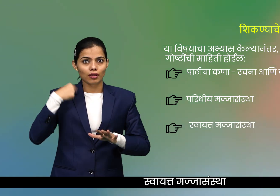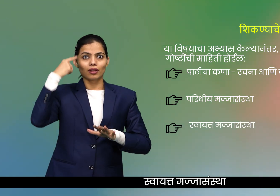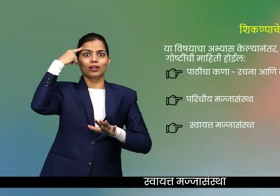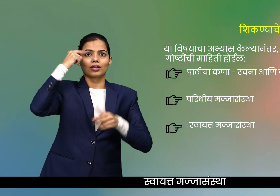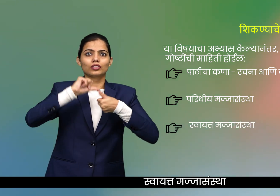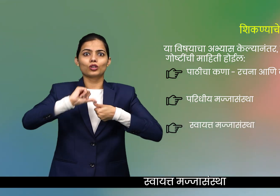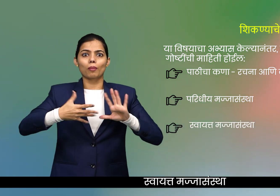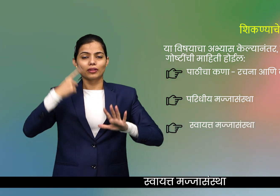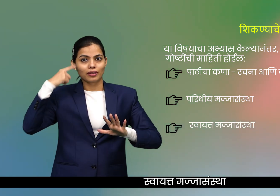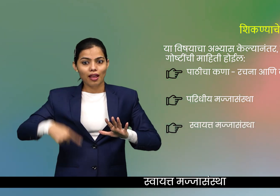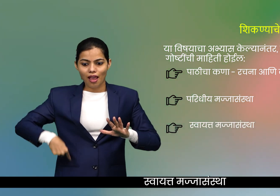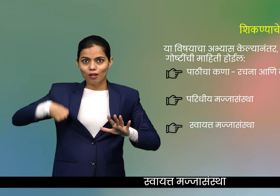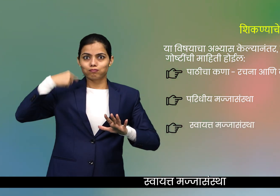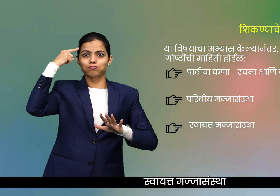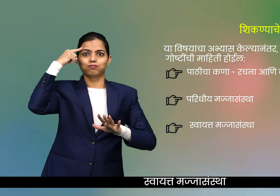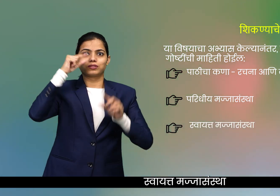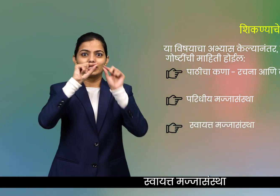स्वायत्त मज्जासंस्था.